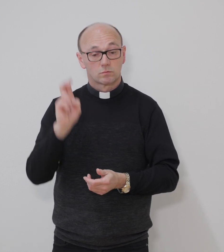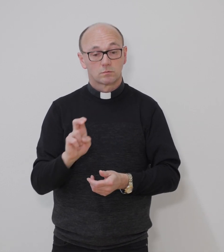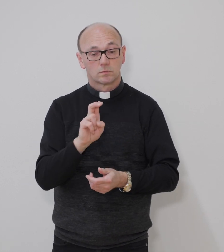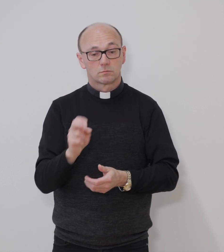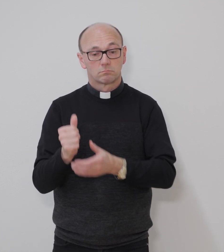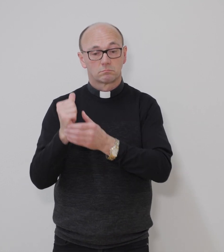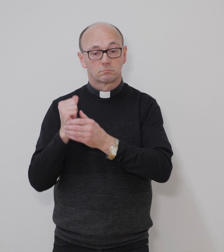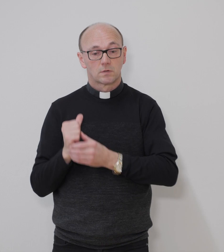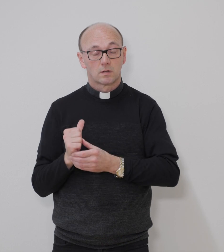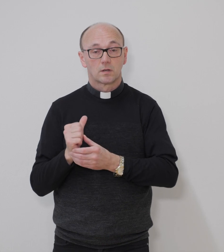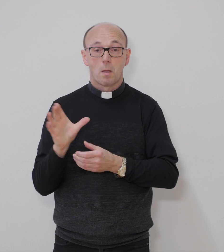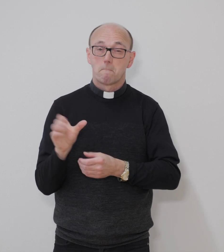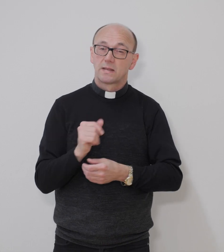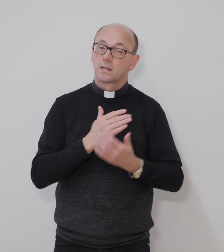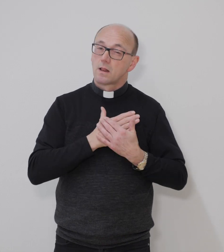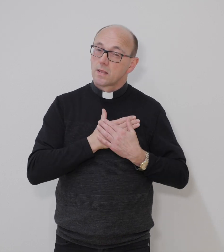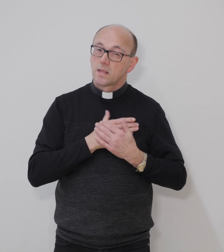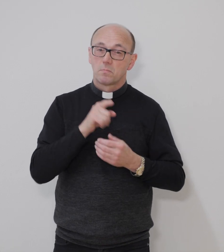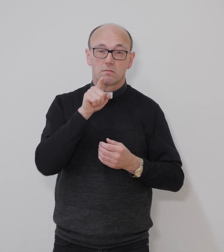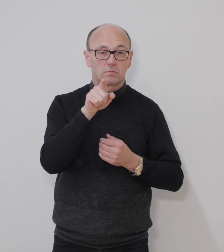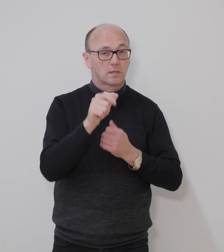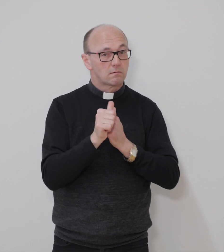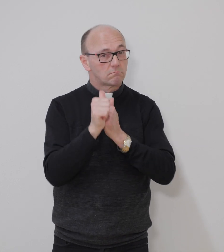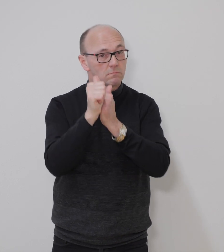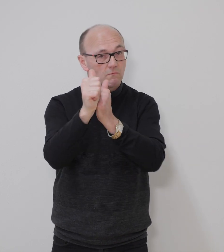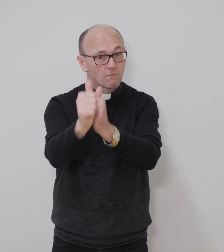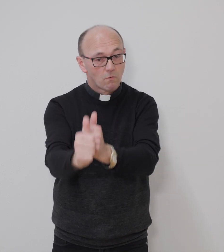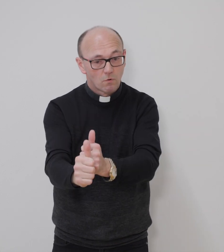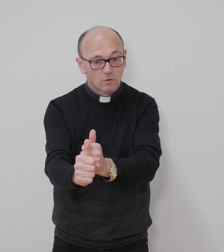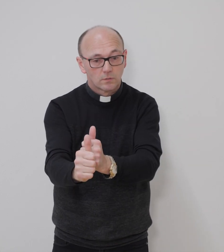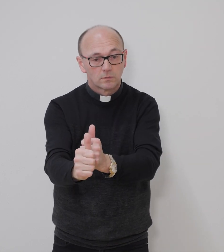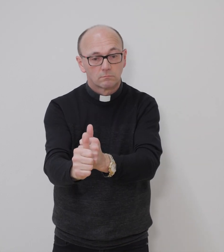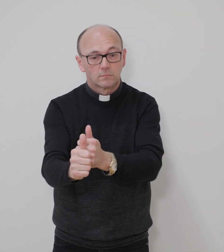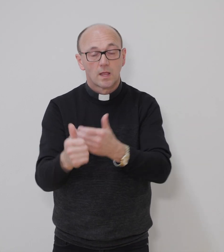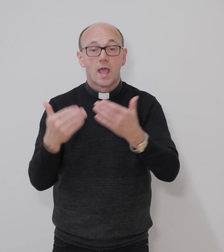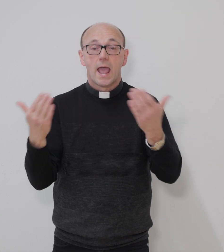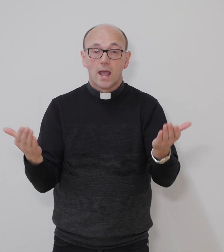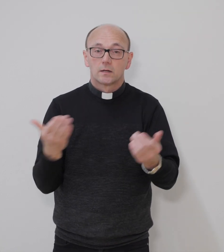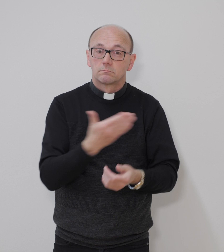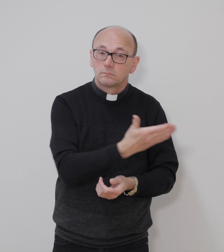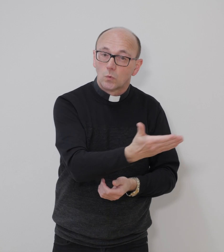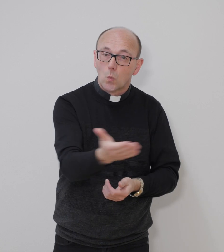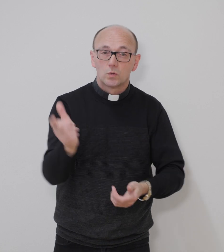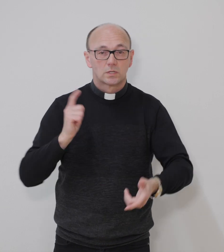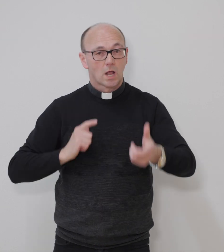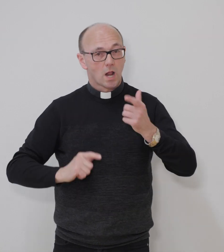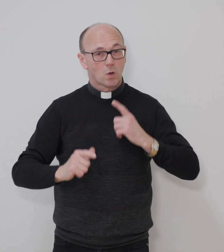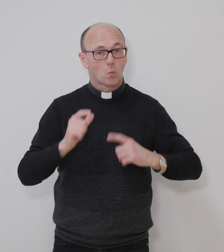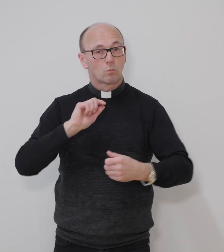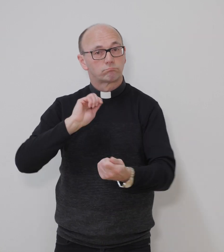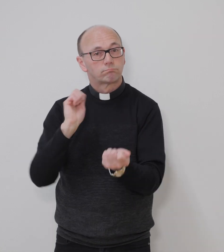umfangen und dir in Liebe folgen nach.